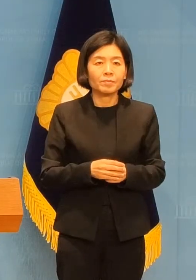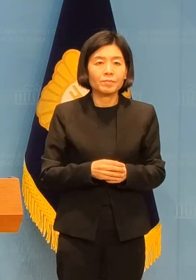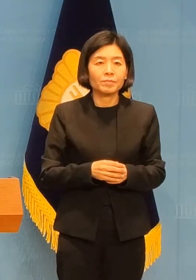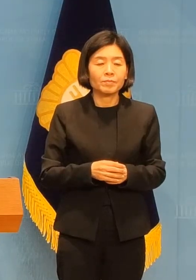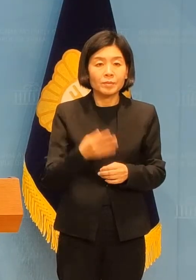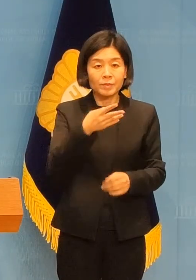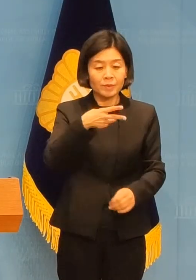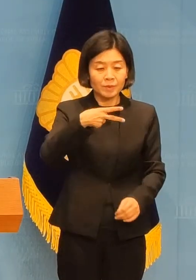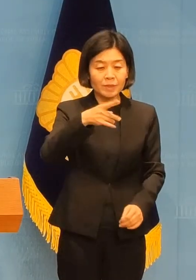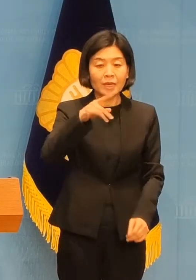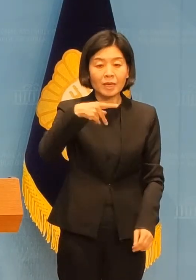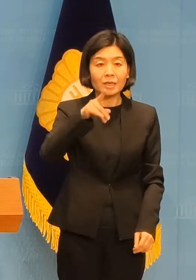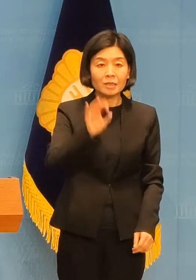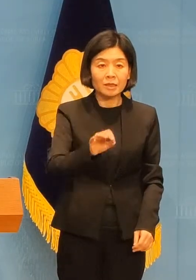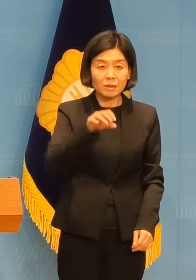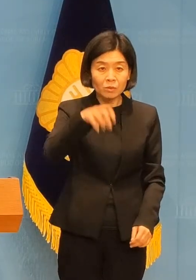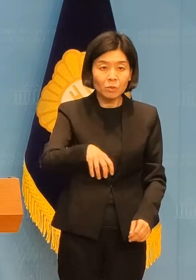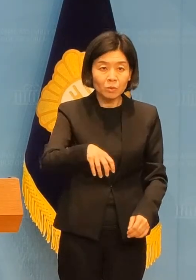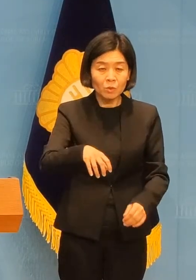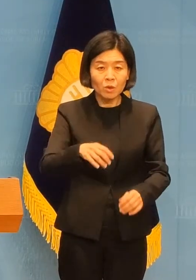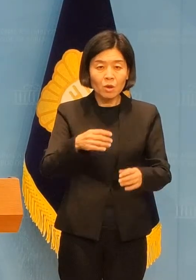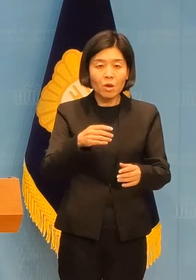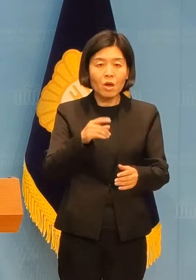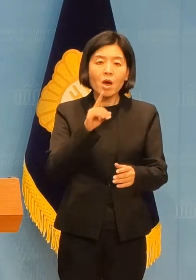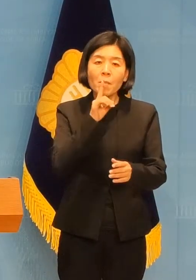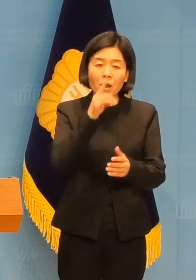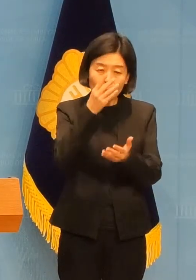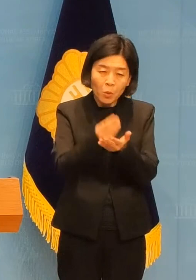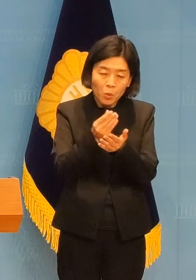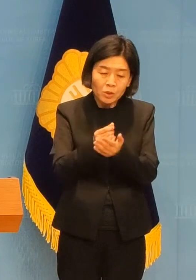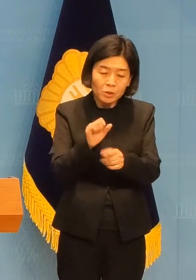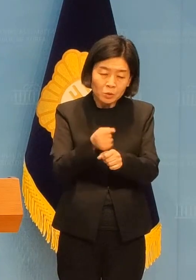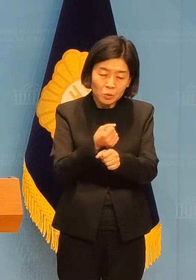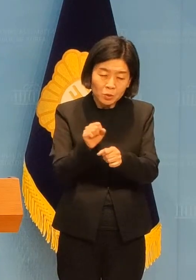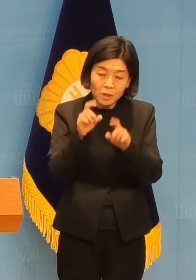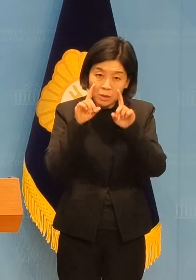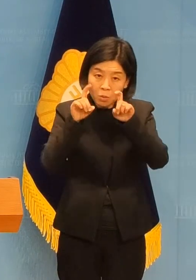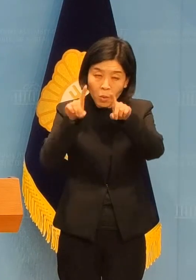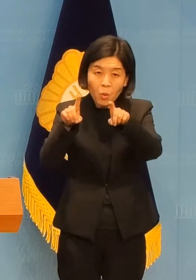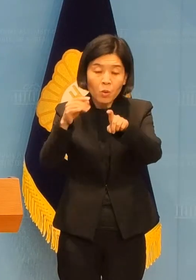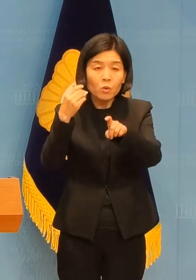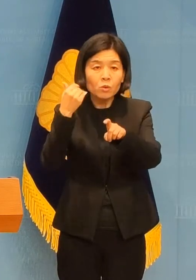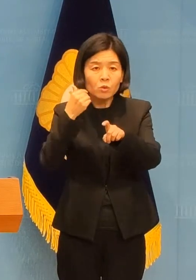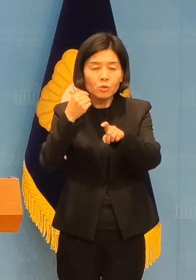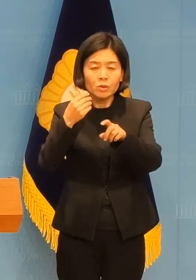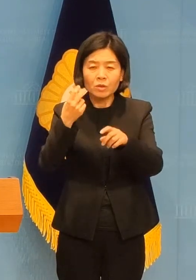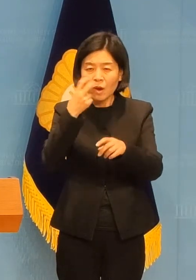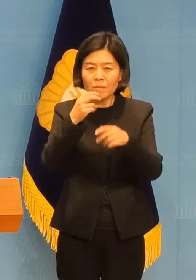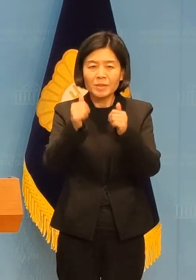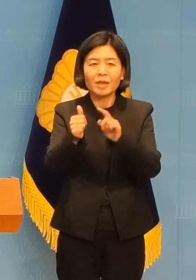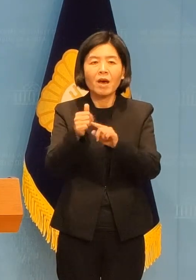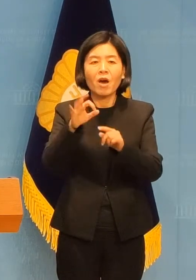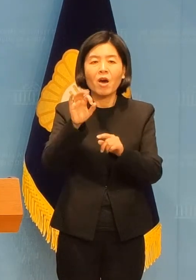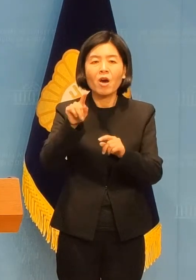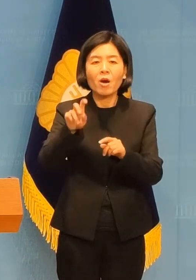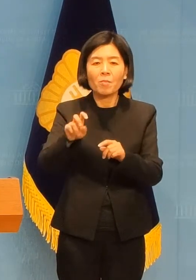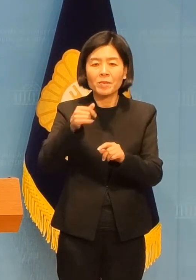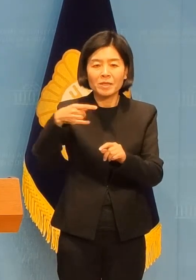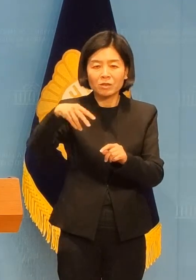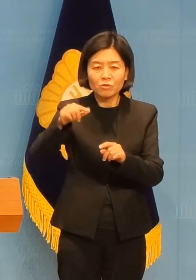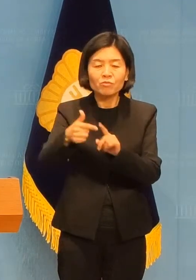대장동 녹취 조작 의혹, 엄희준 검사는 즉각 진실을 밝히고 사법부는 명운을 걸고